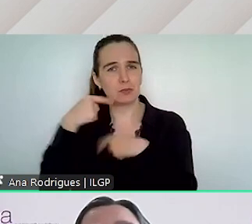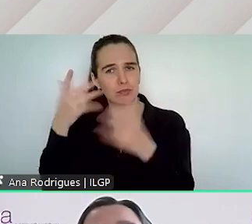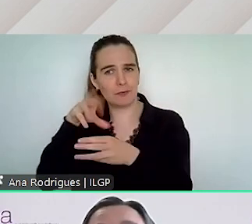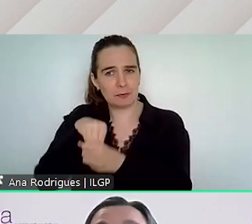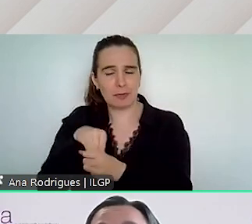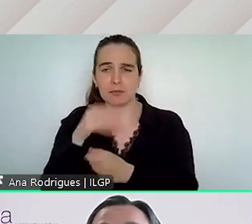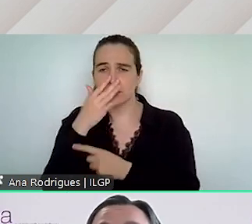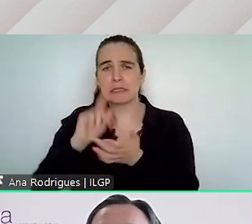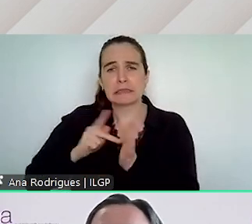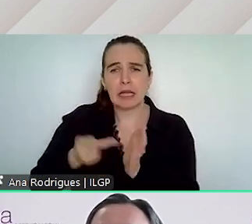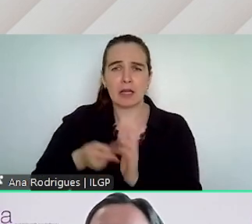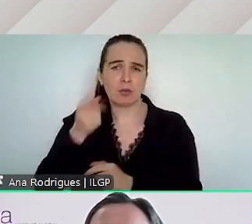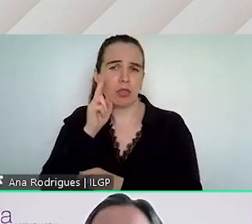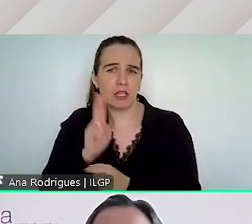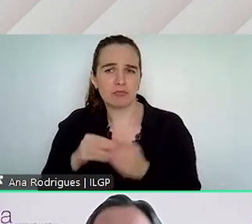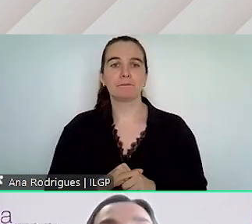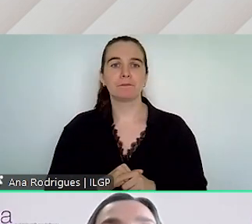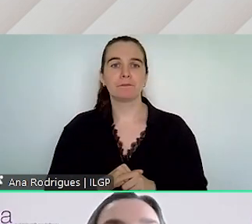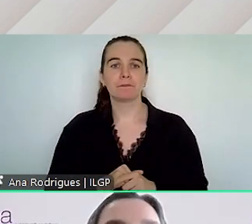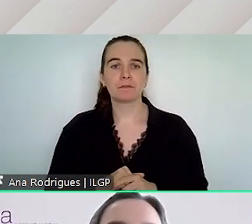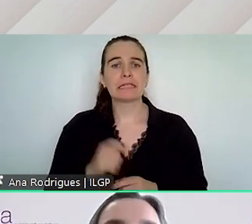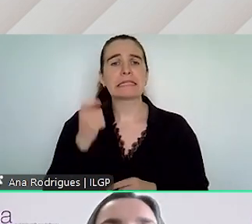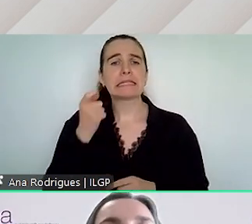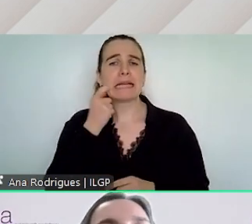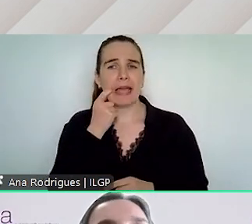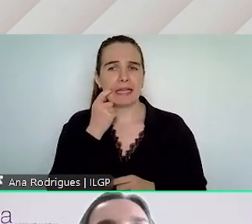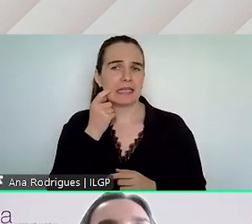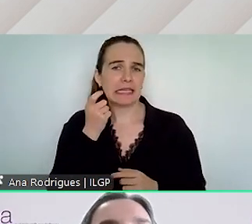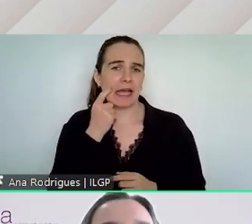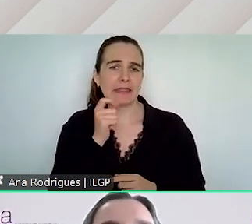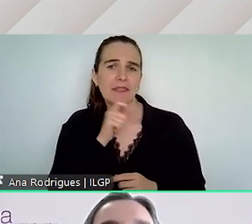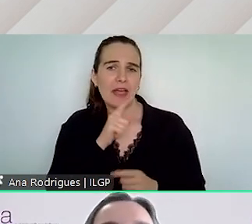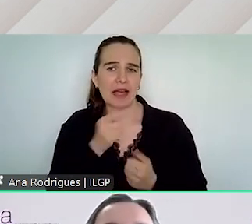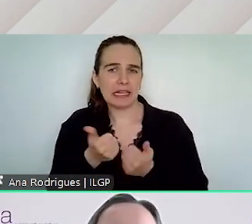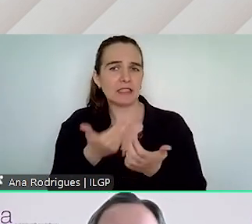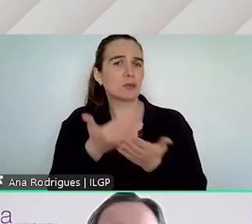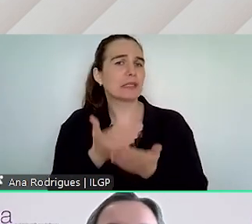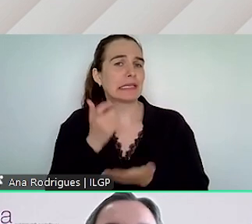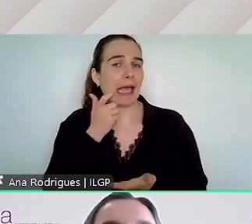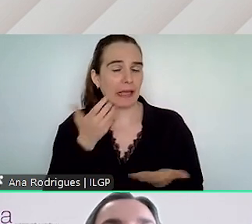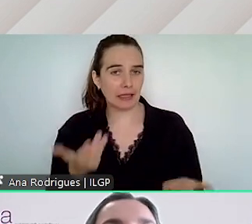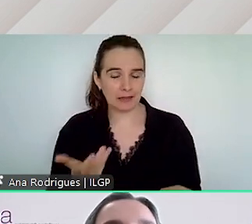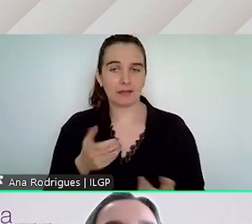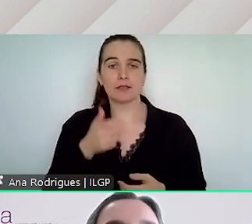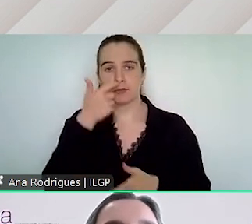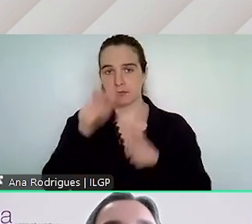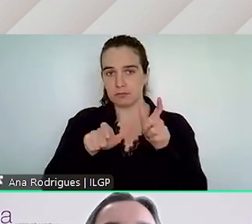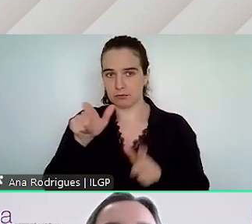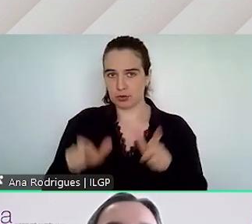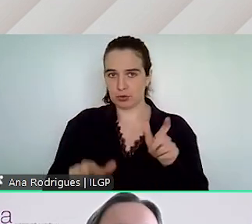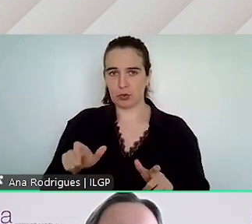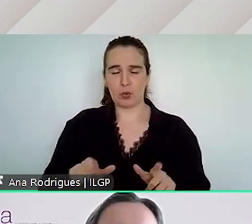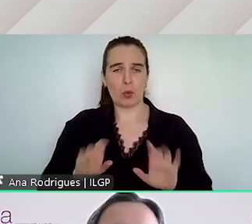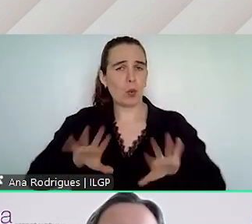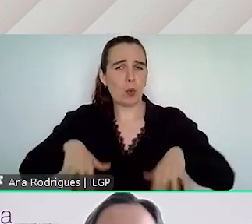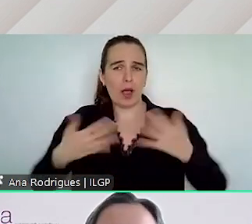os técnicos, os dirigentes ou mesmo os decisores. Ora, muito bem, e quem é que se pode candidatar a este prémio? Os destinatários são todas